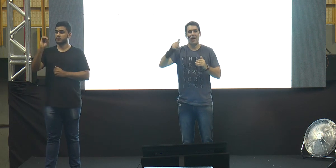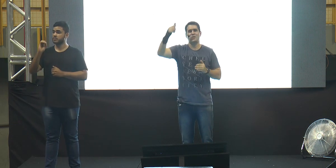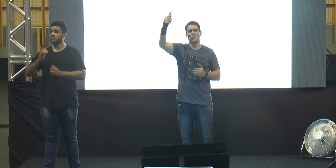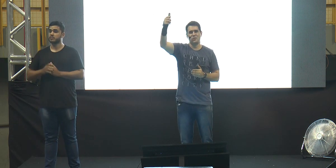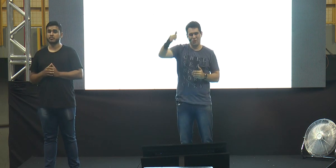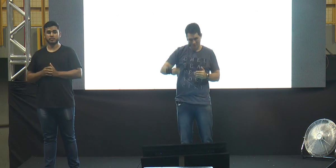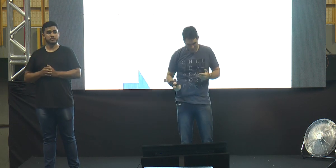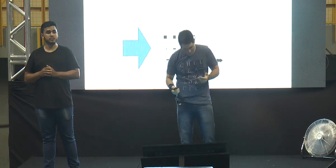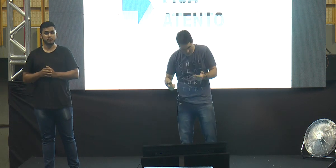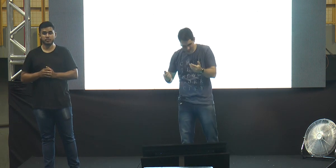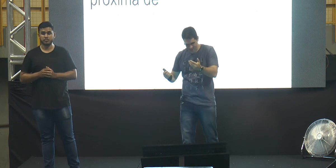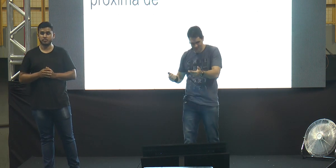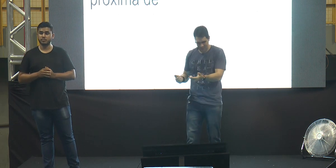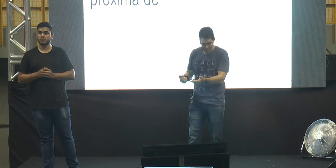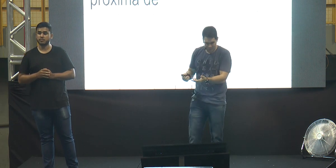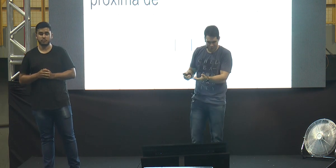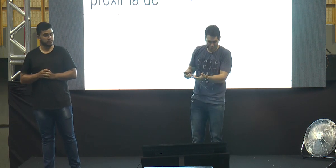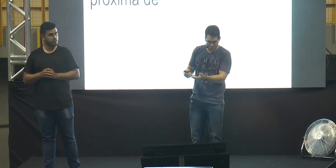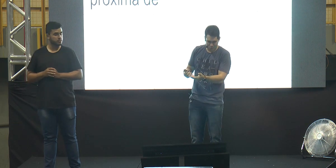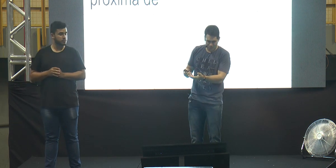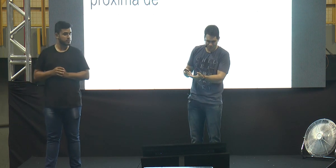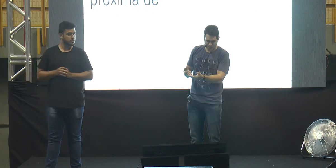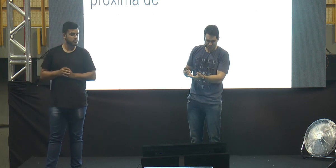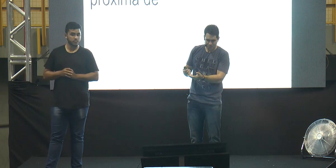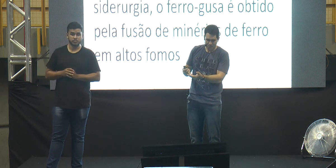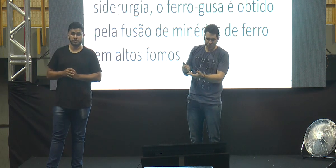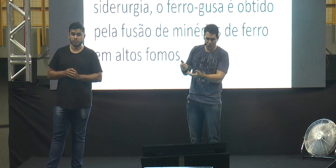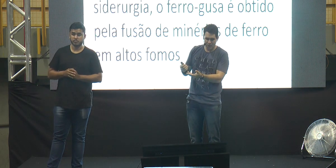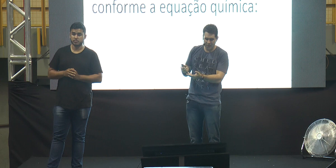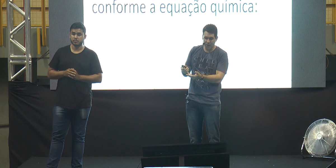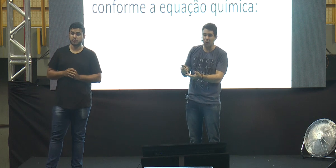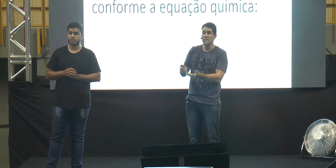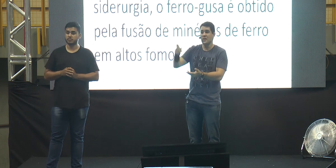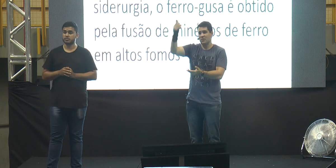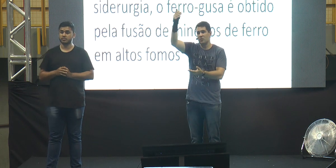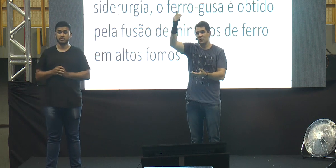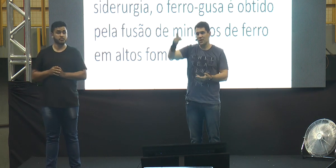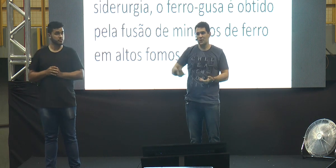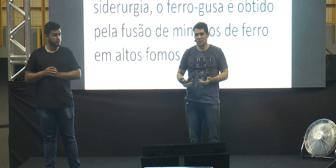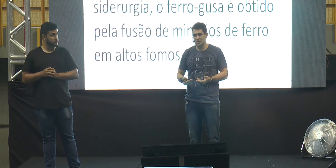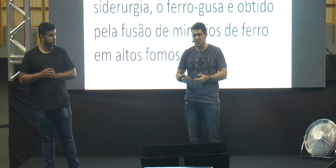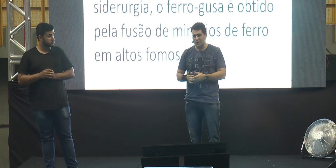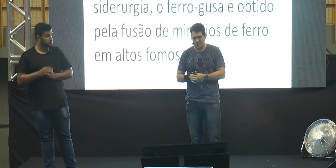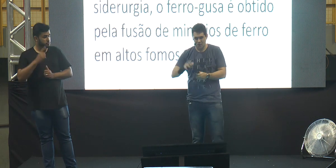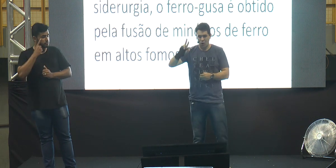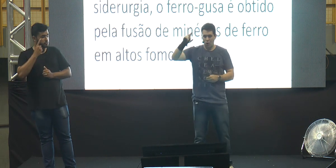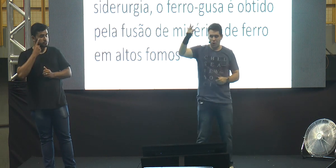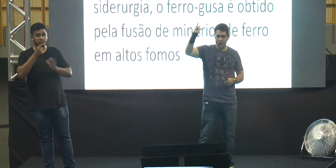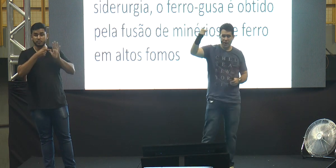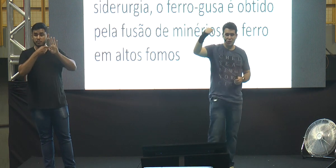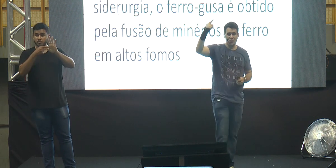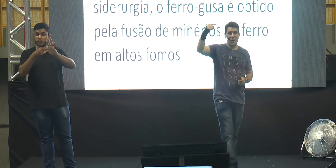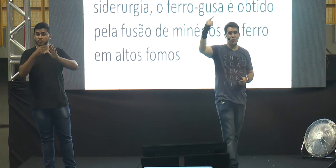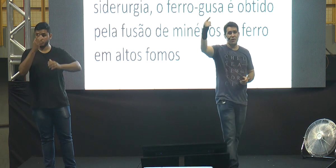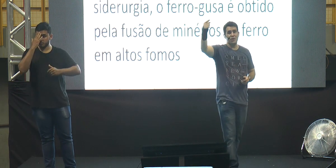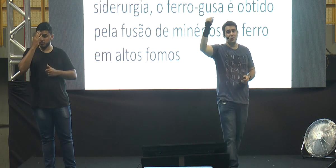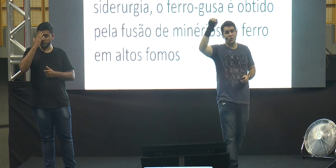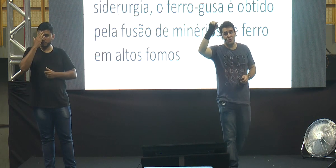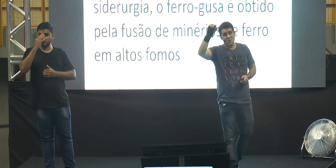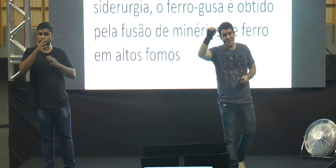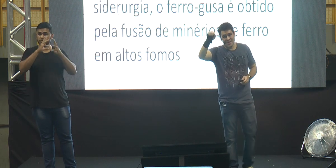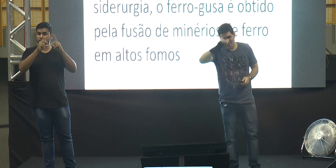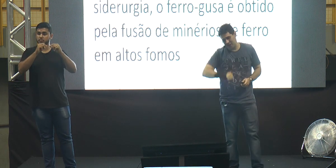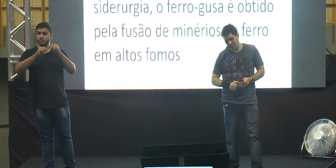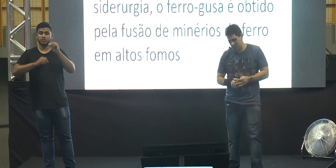Tranquilo? Aí, de novo, ó, quando vocês receberem o material, vão estar lá todos os itens. Outra questão que caiu no